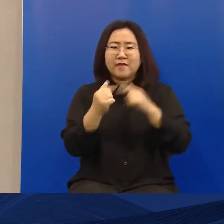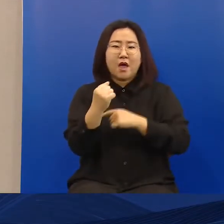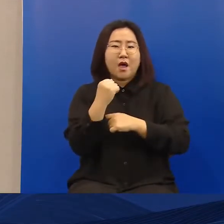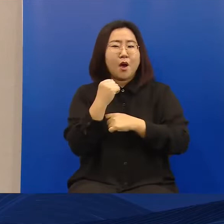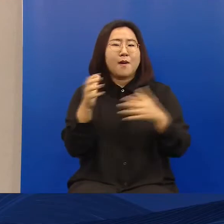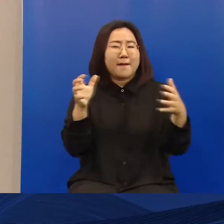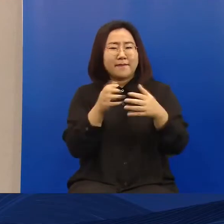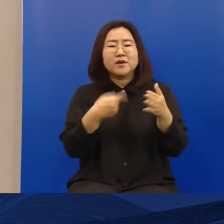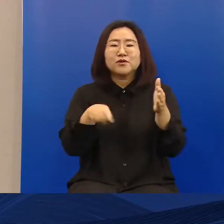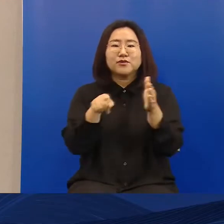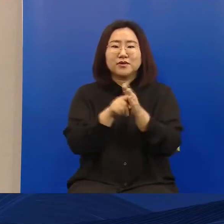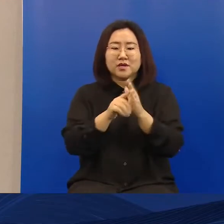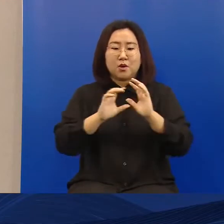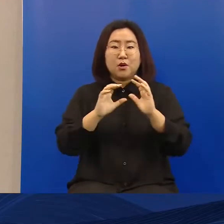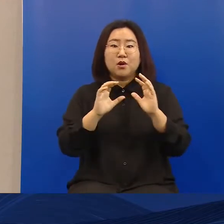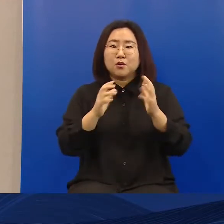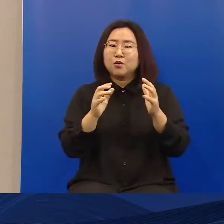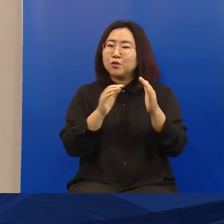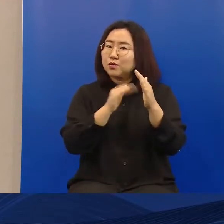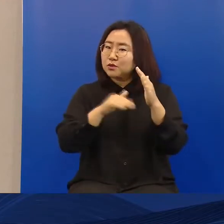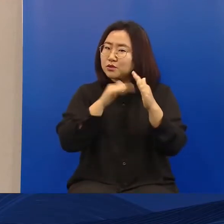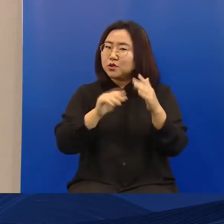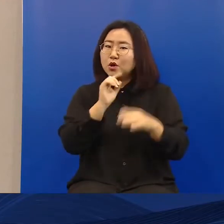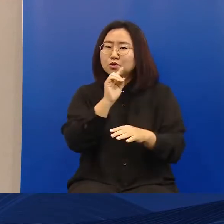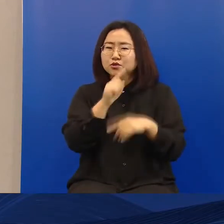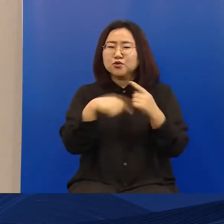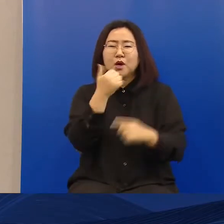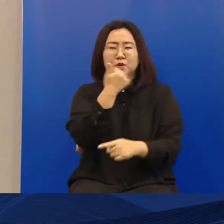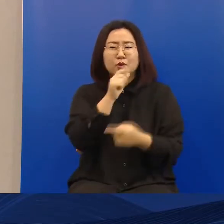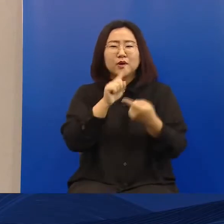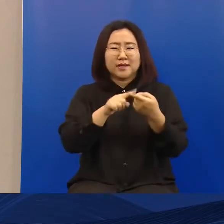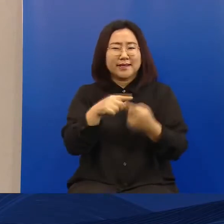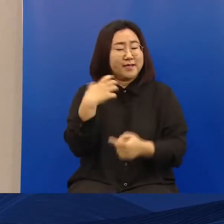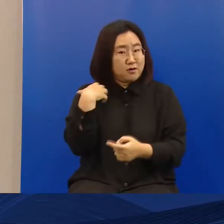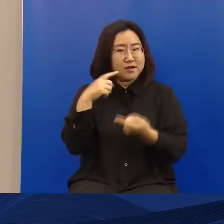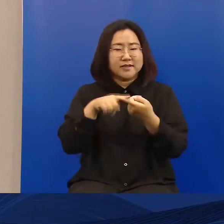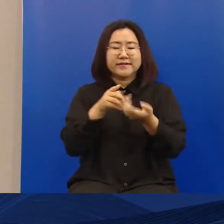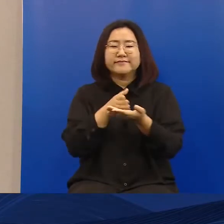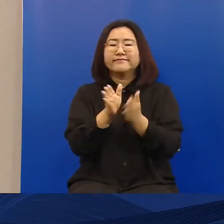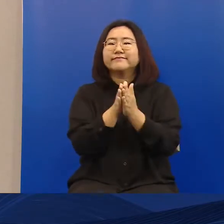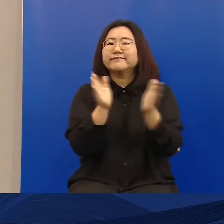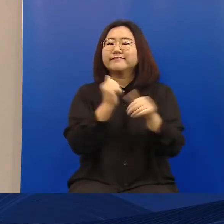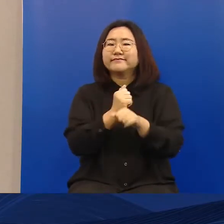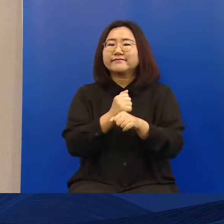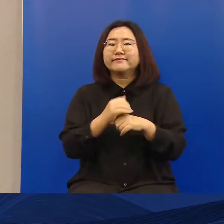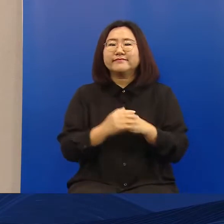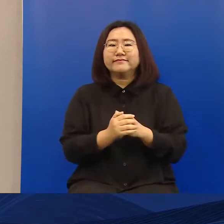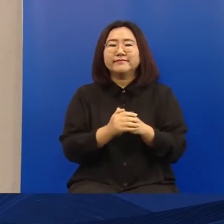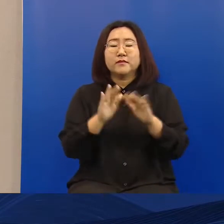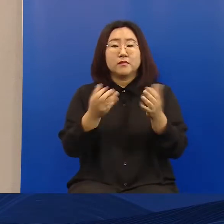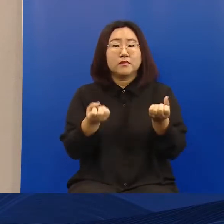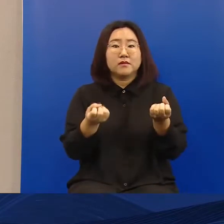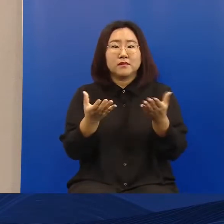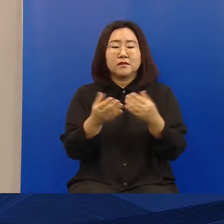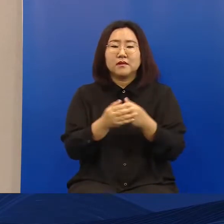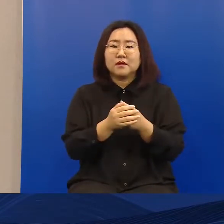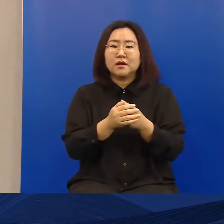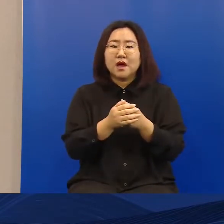협력 위한 공적 수어 통역의 과제와 역할 세션을 시작하도록 하겠습니다. 본